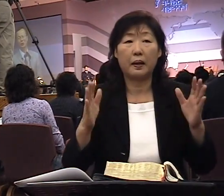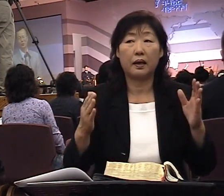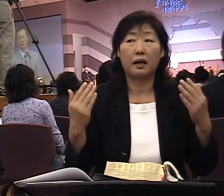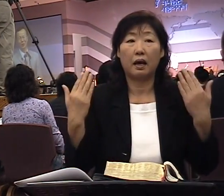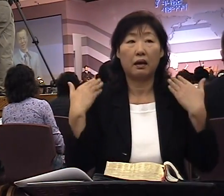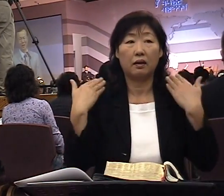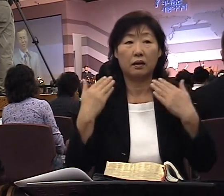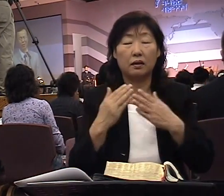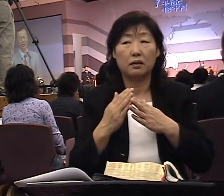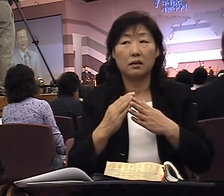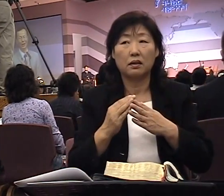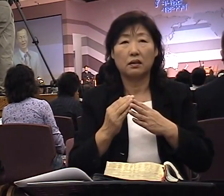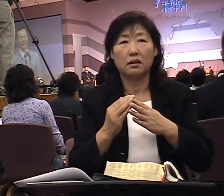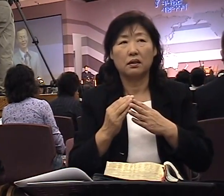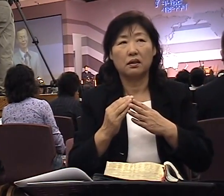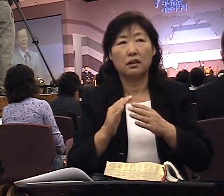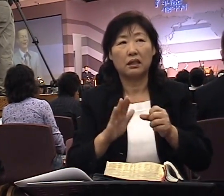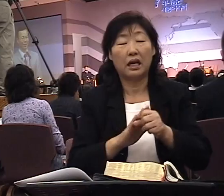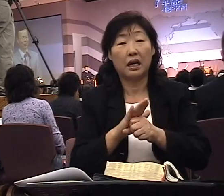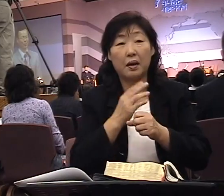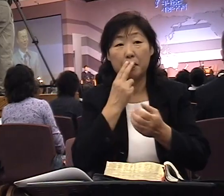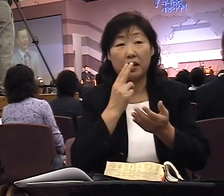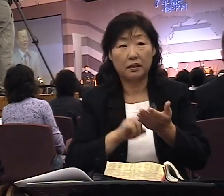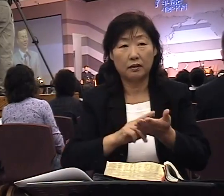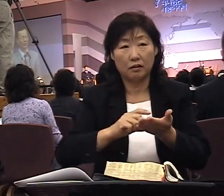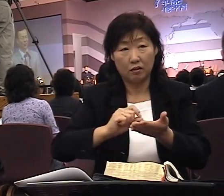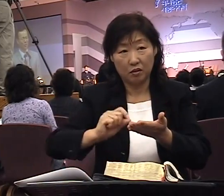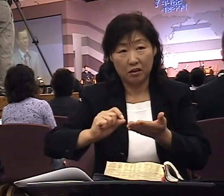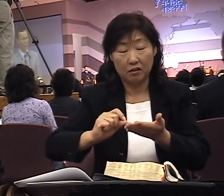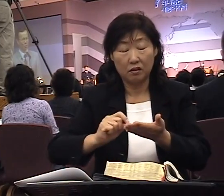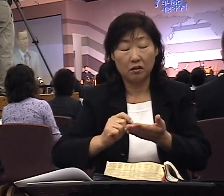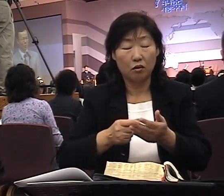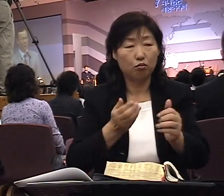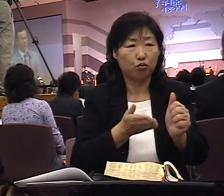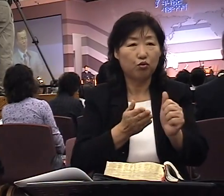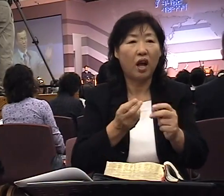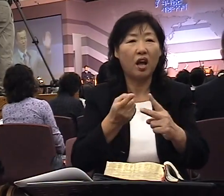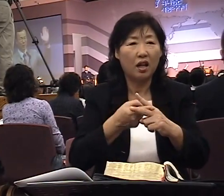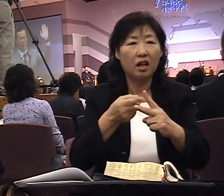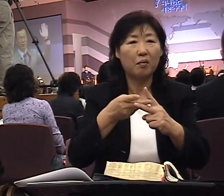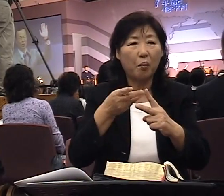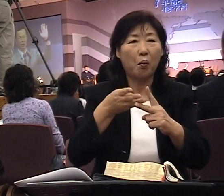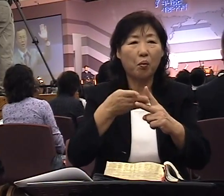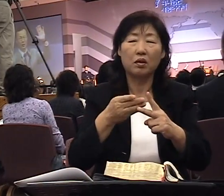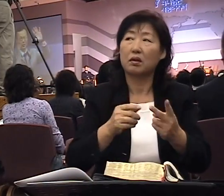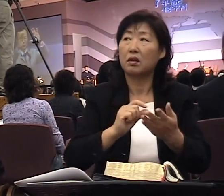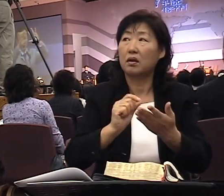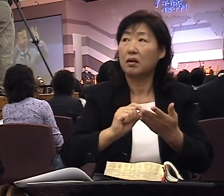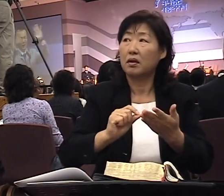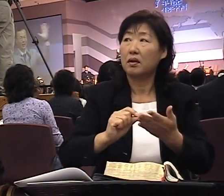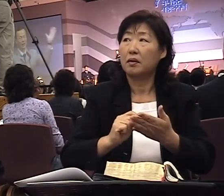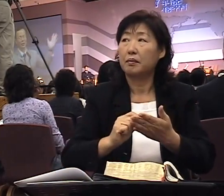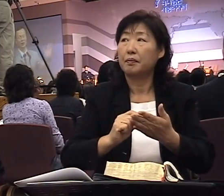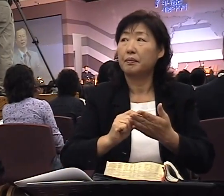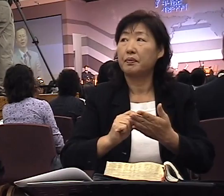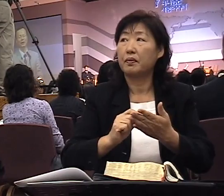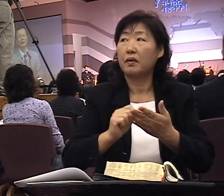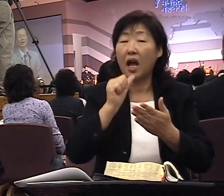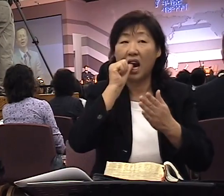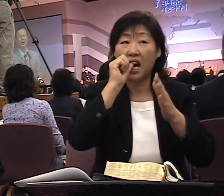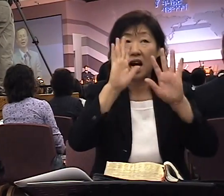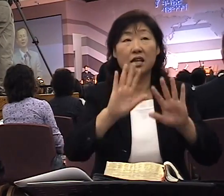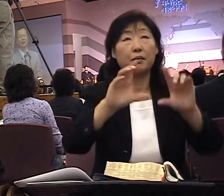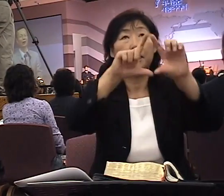사랑의 편지를 좀 써달라고 부탁을 했고요. 들어오시면서 혹시 보셨는지 모르지만 우리 그 위에